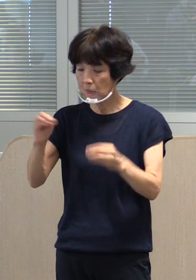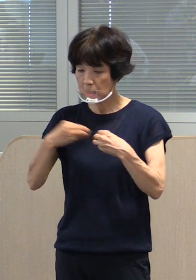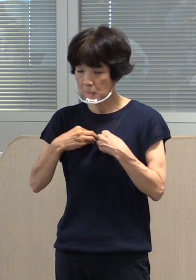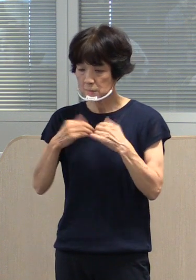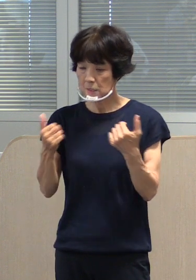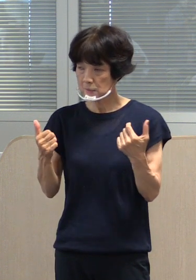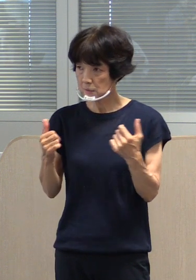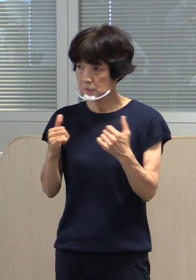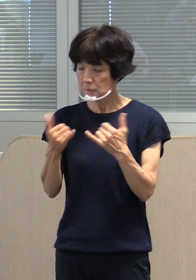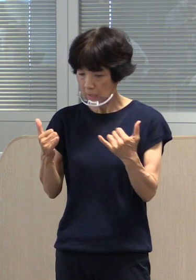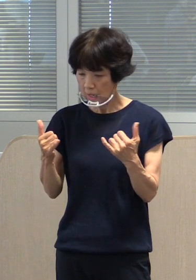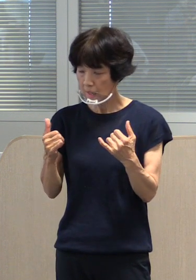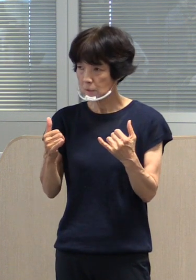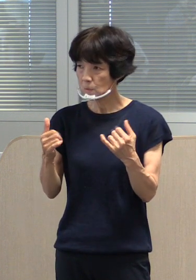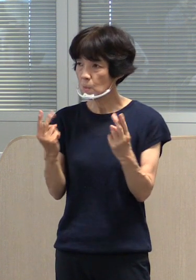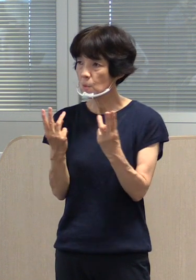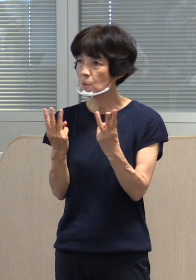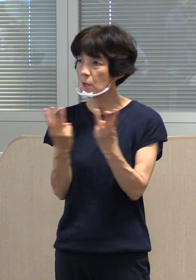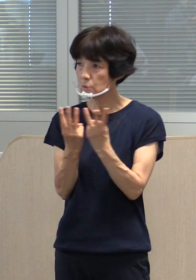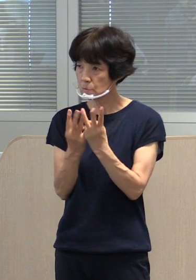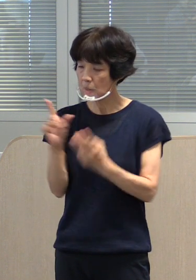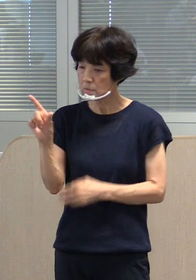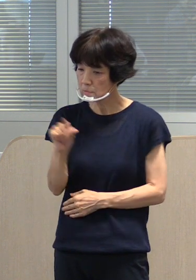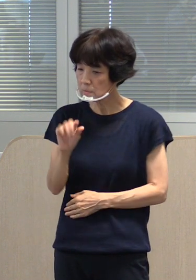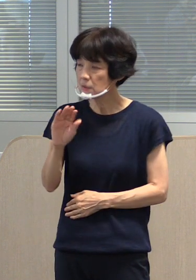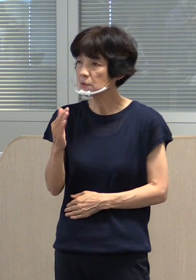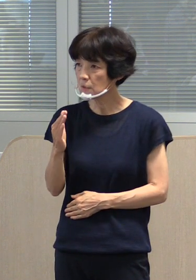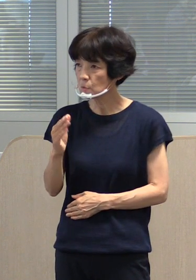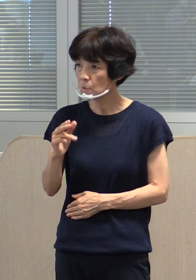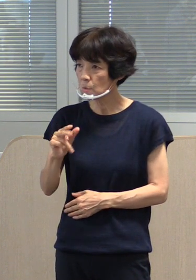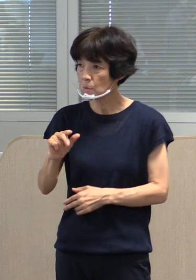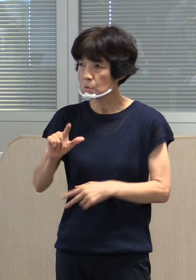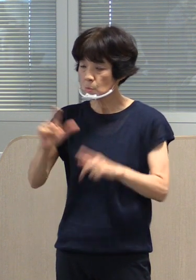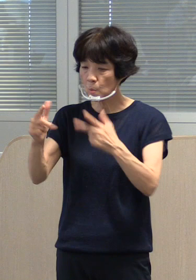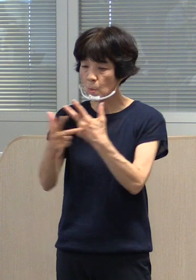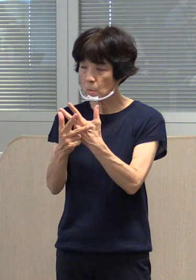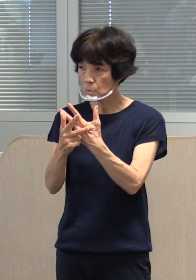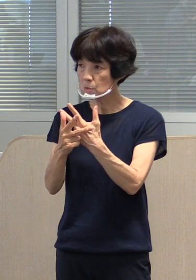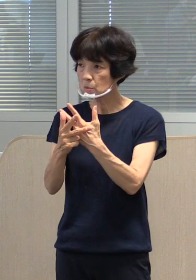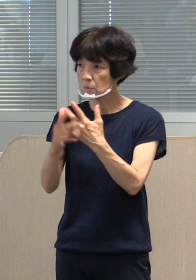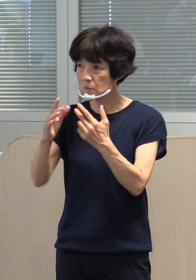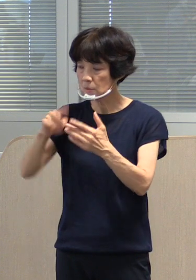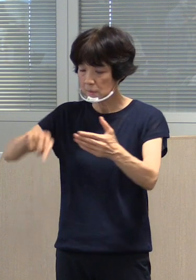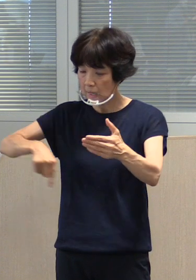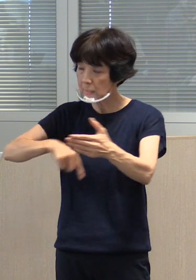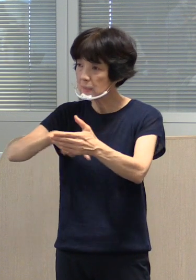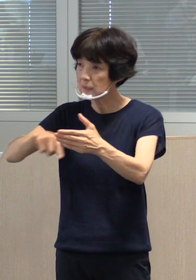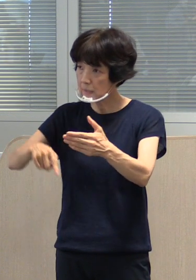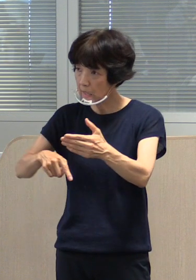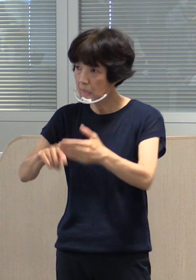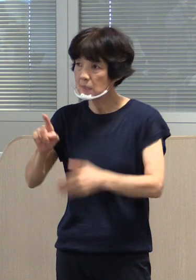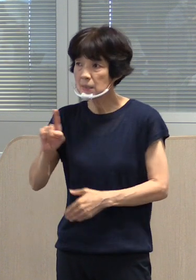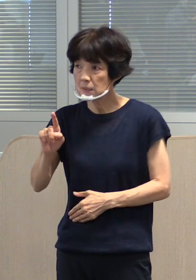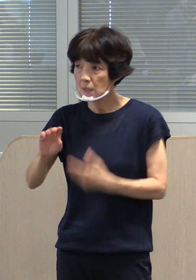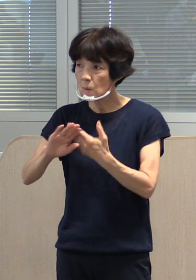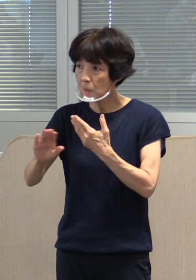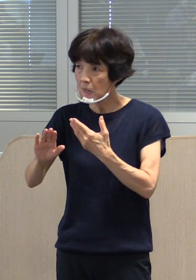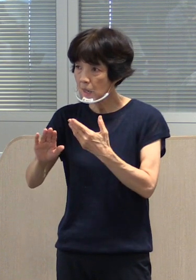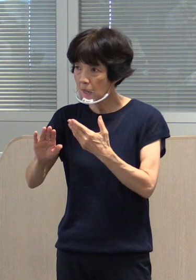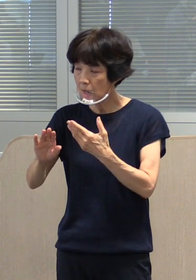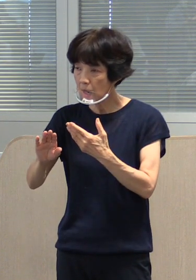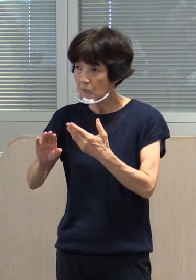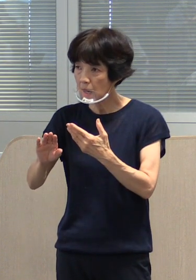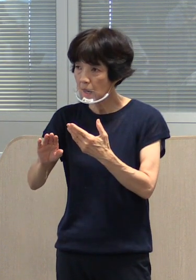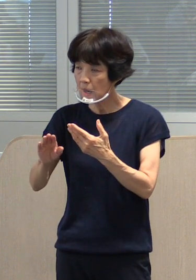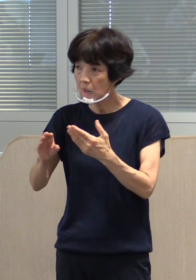ですけれども、例えばその東北県内で何かその感染者をですね、県外搬送で受け入れたりとか、そうい